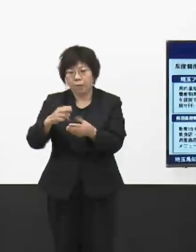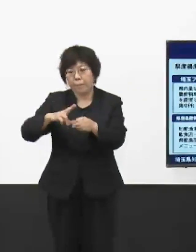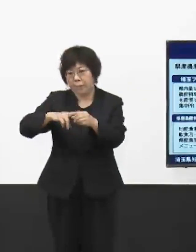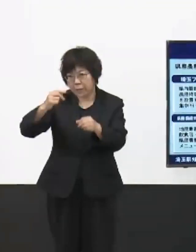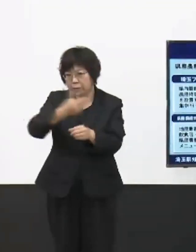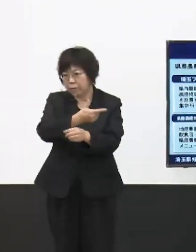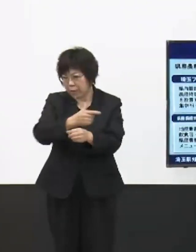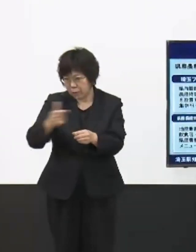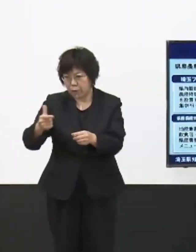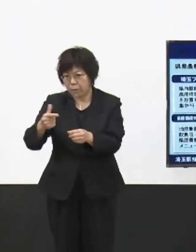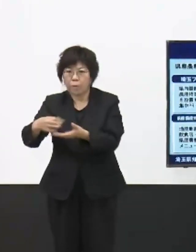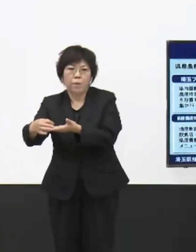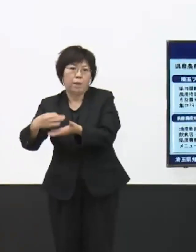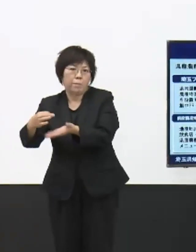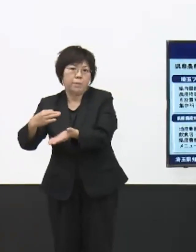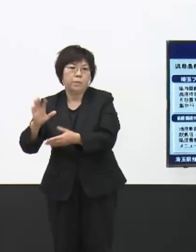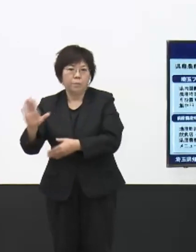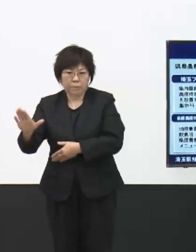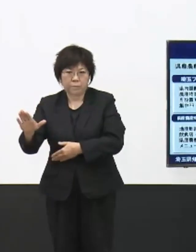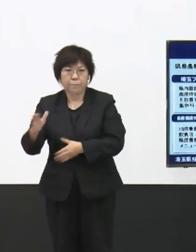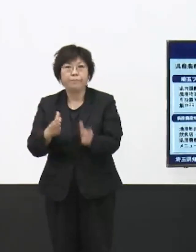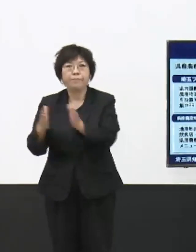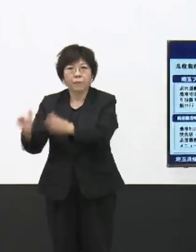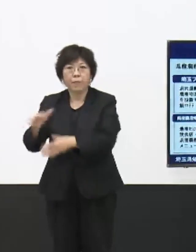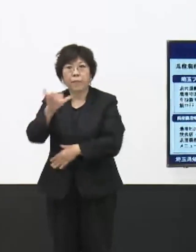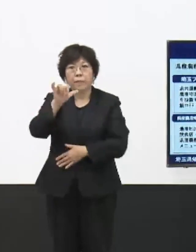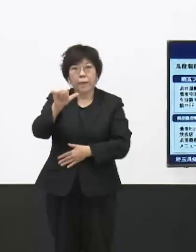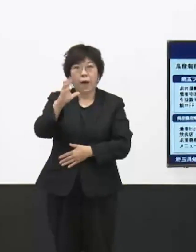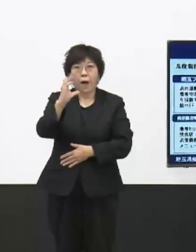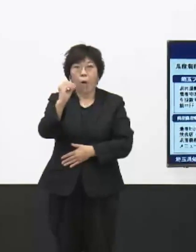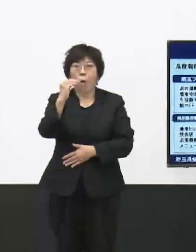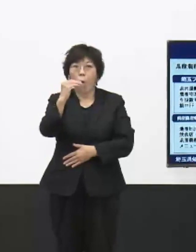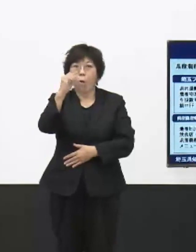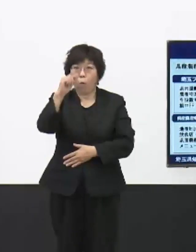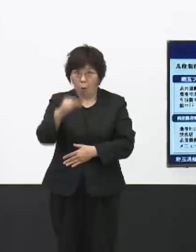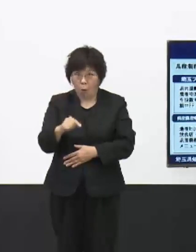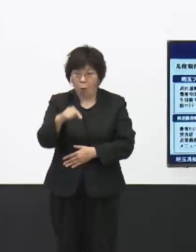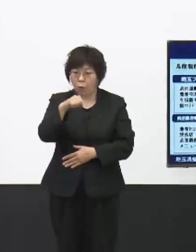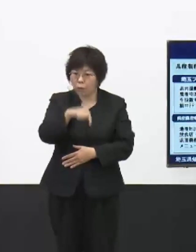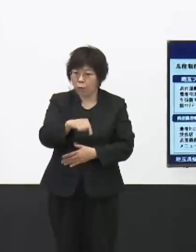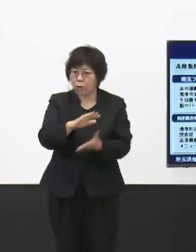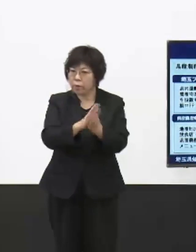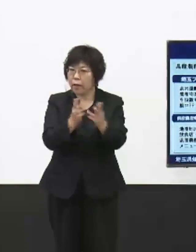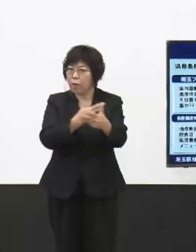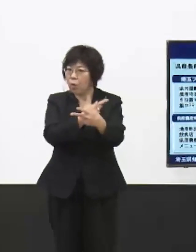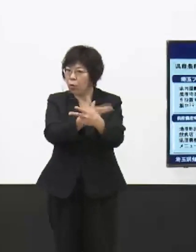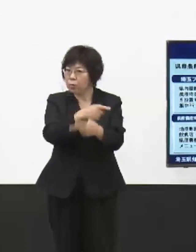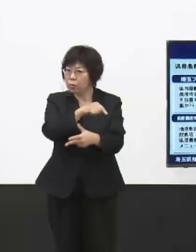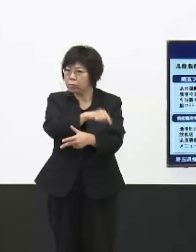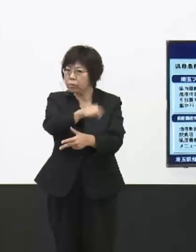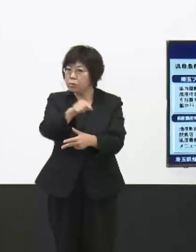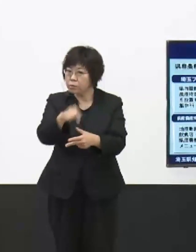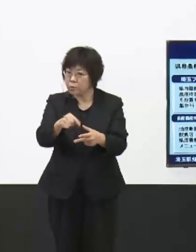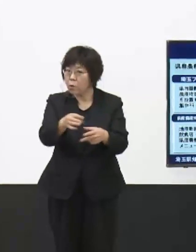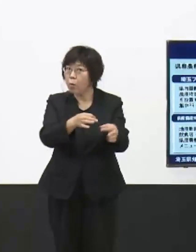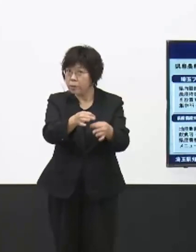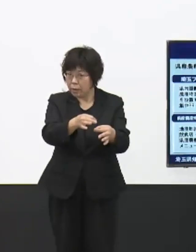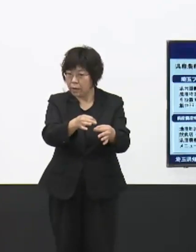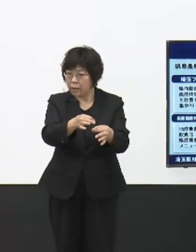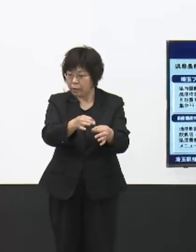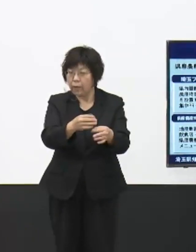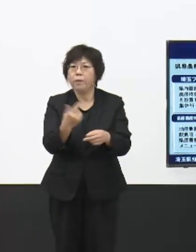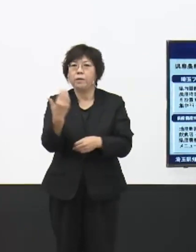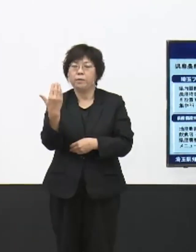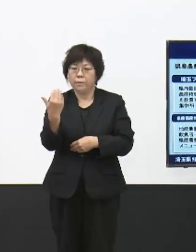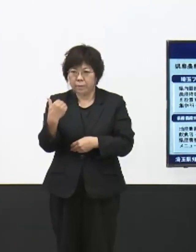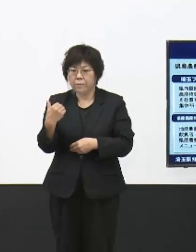っています。また八尾港の県北にある店舗では、この週末から大河ドラマ